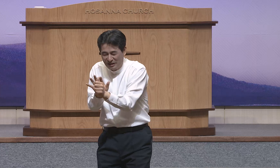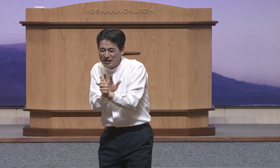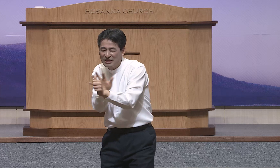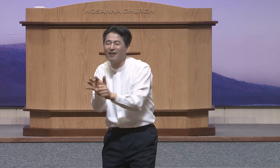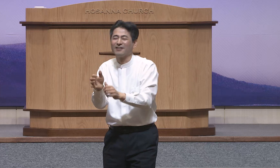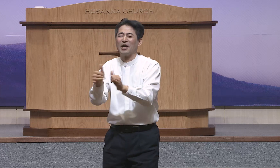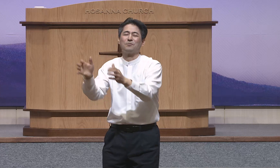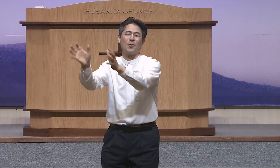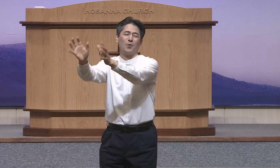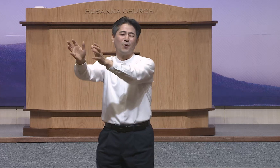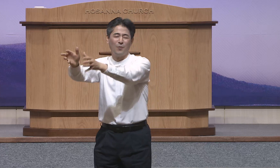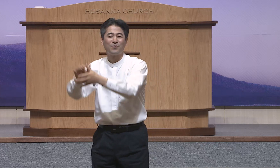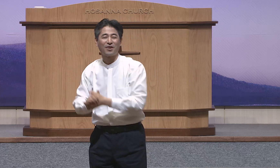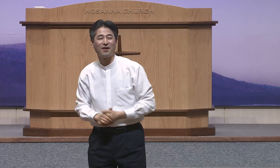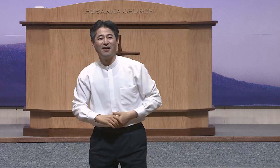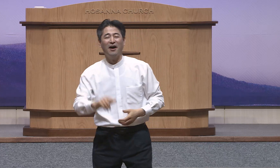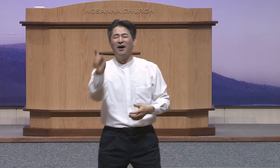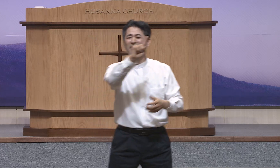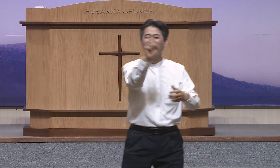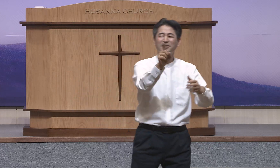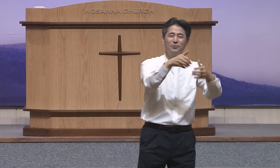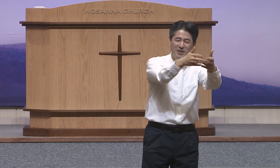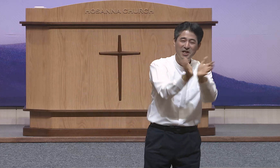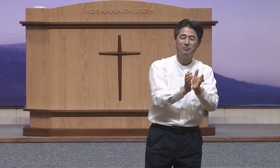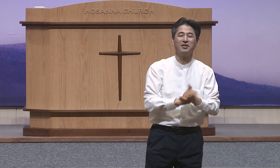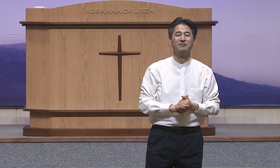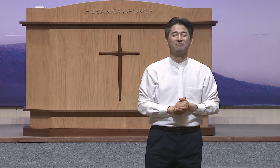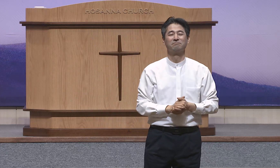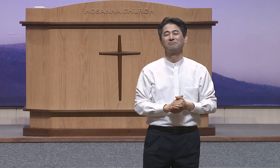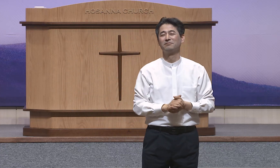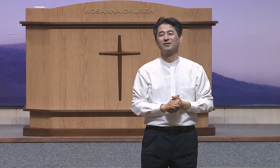눈치껏 이렇게 뭐 수어 찬양을 했고, 어떤 팀은